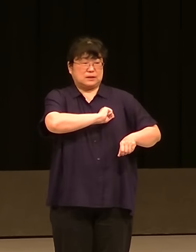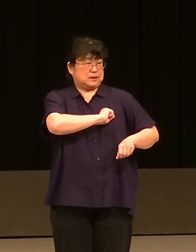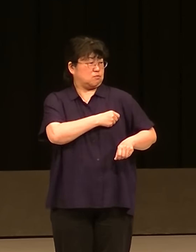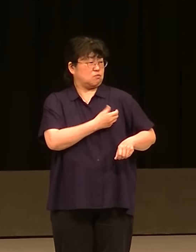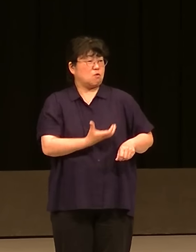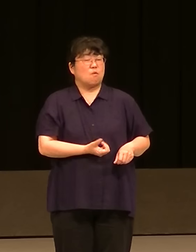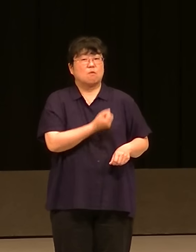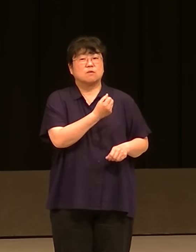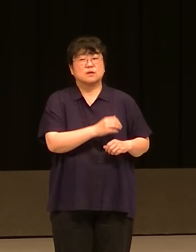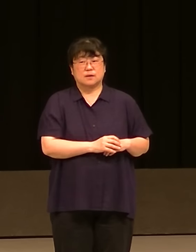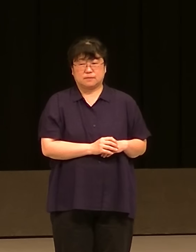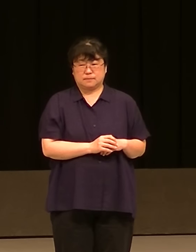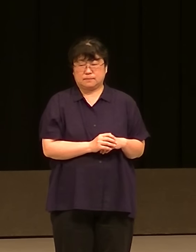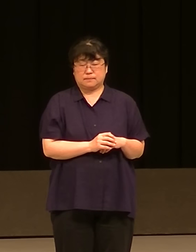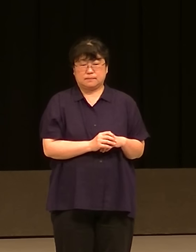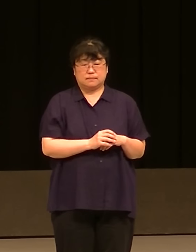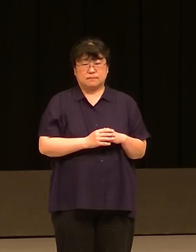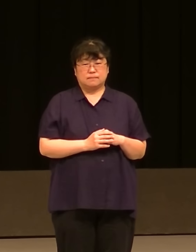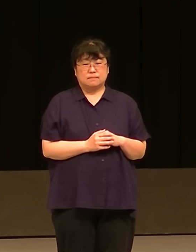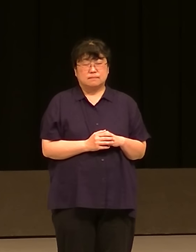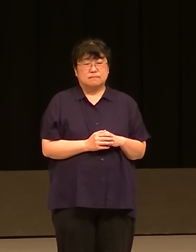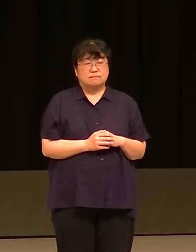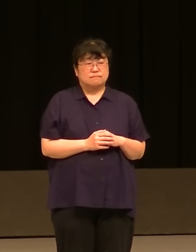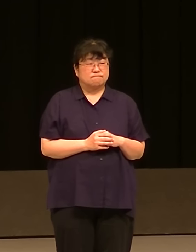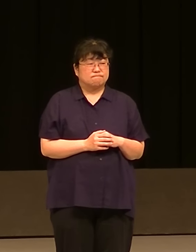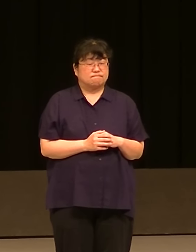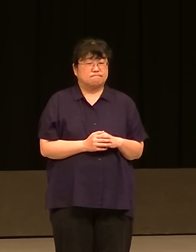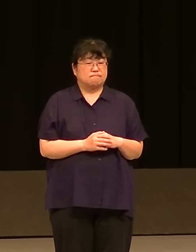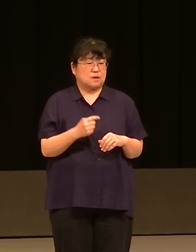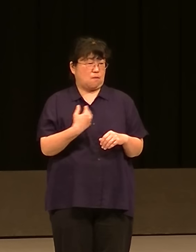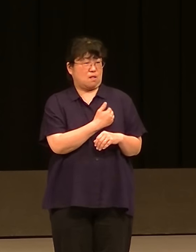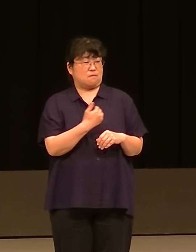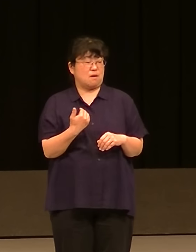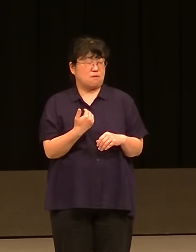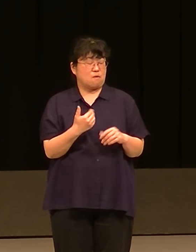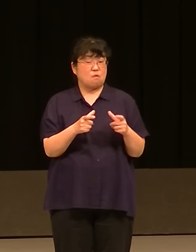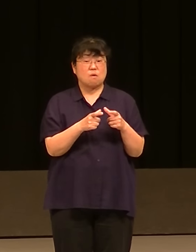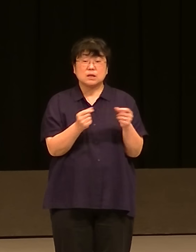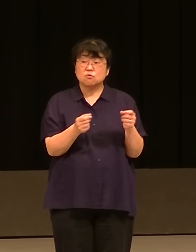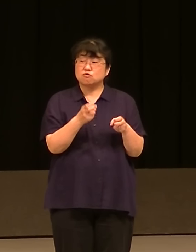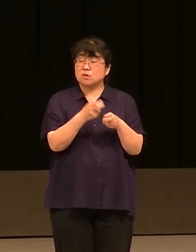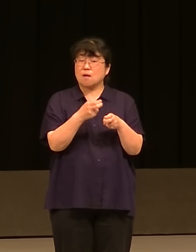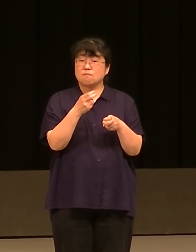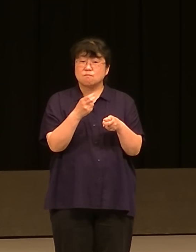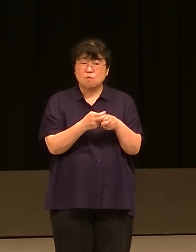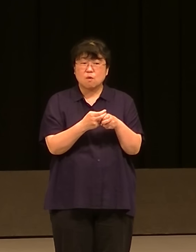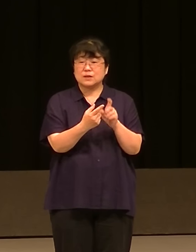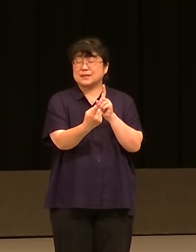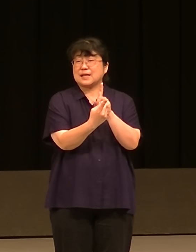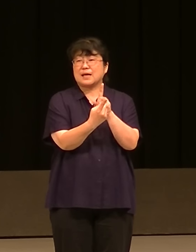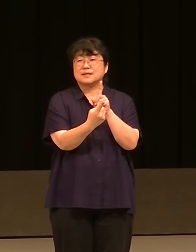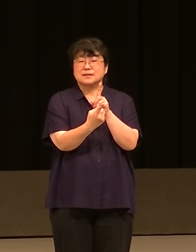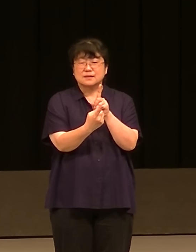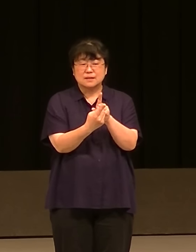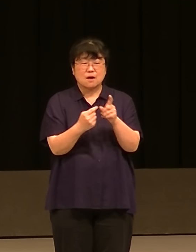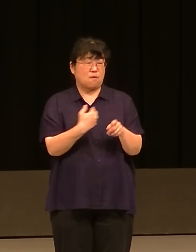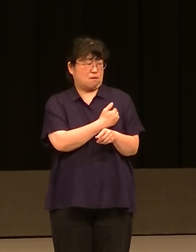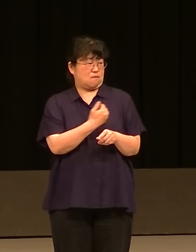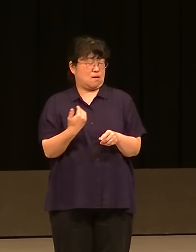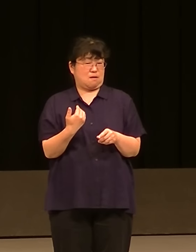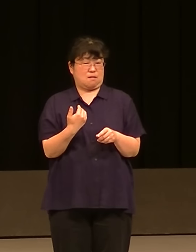るということでございますよね。この我々はこの日本憲法に対して我